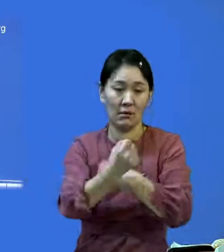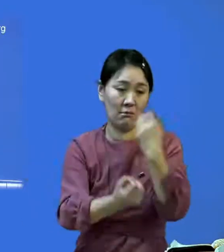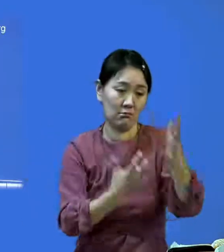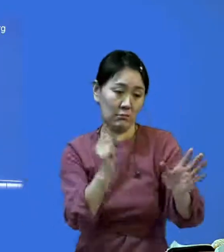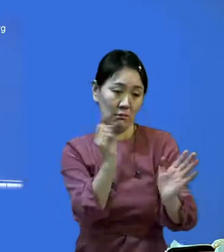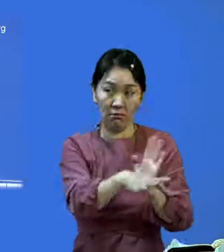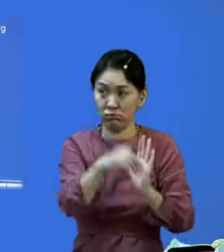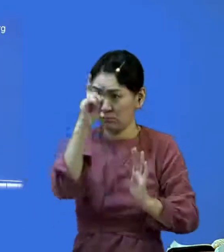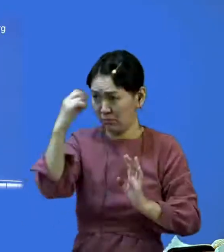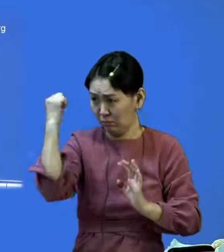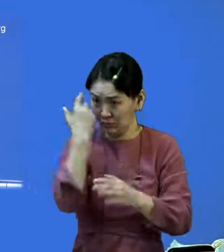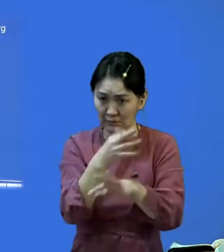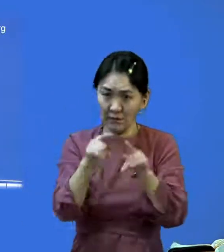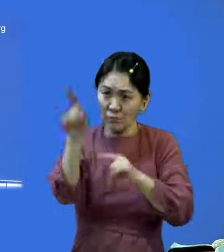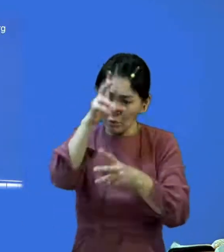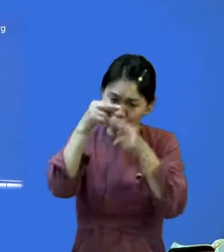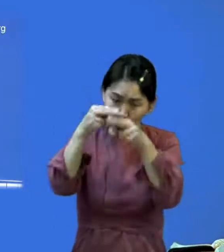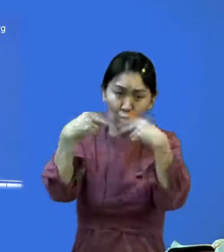Өчүүхэн итгэлтнүүд ээ.